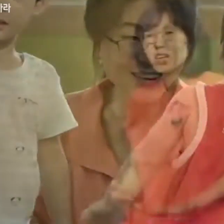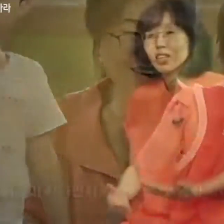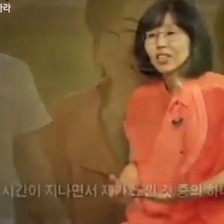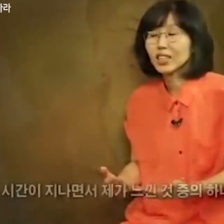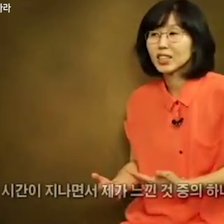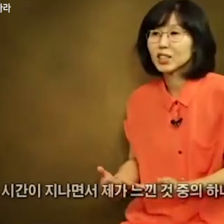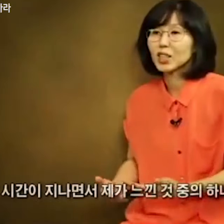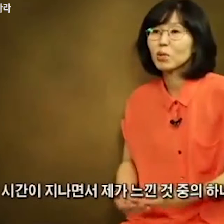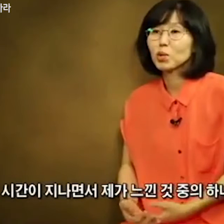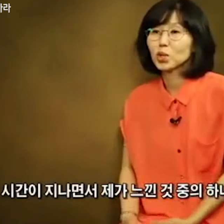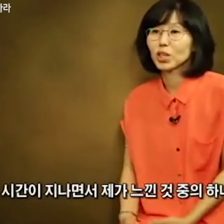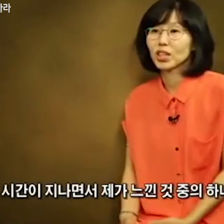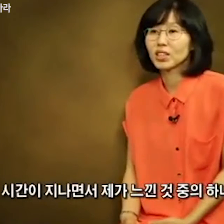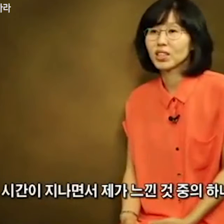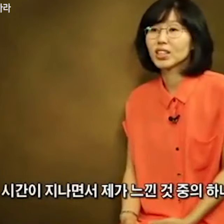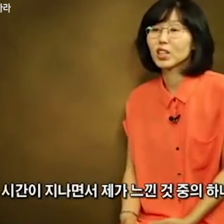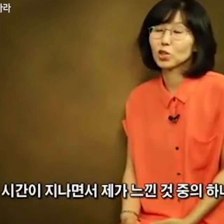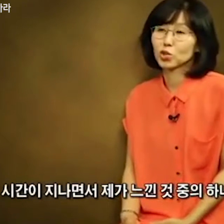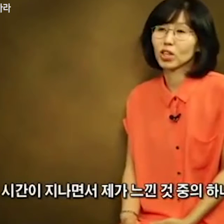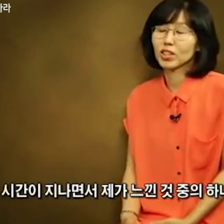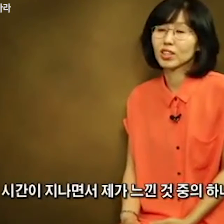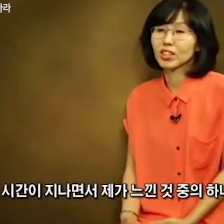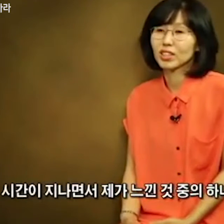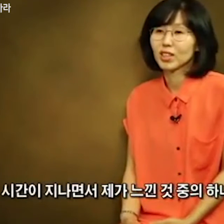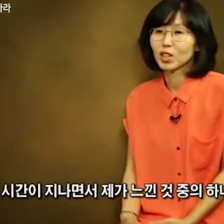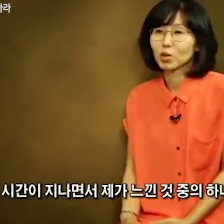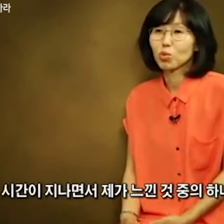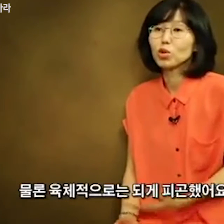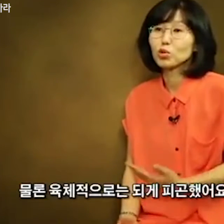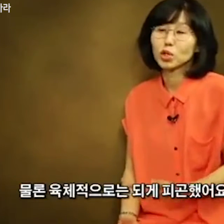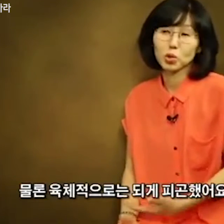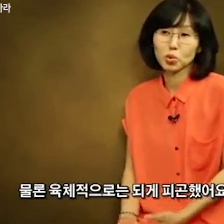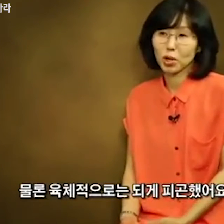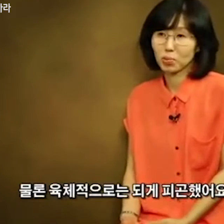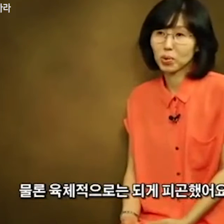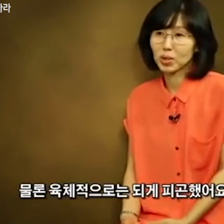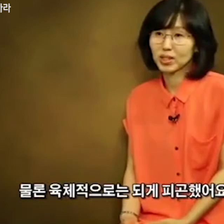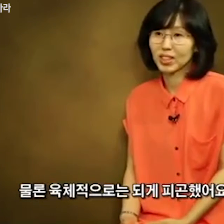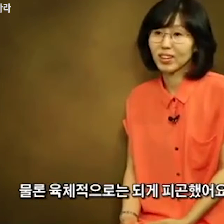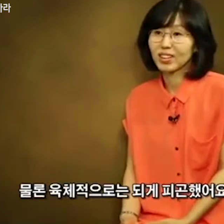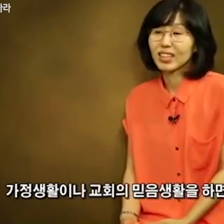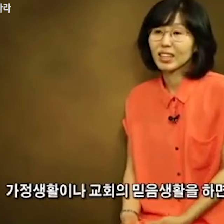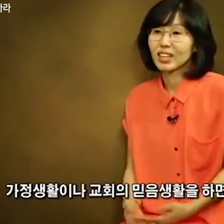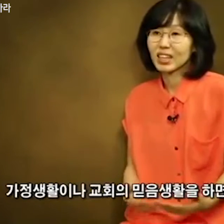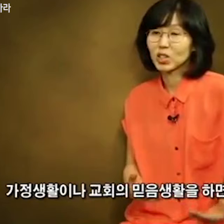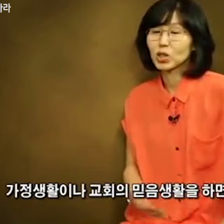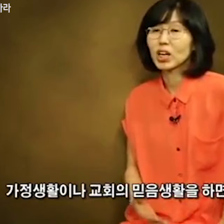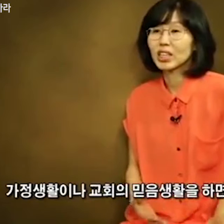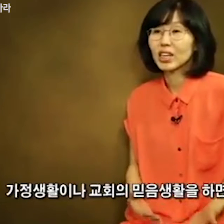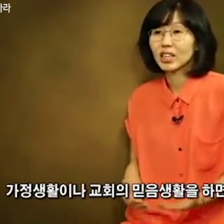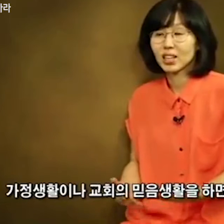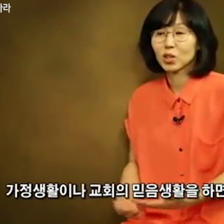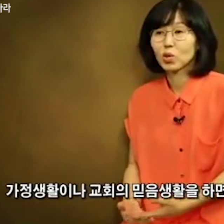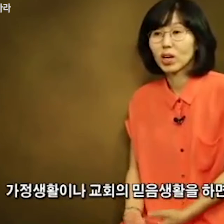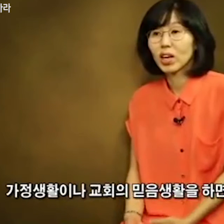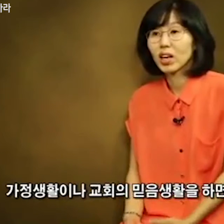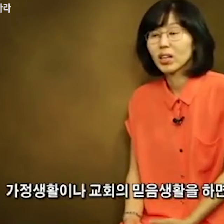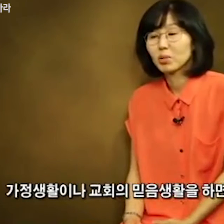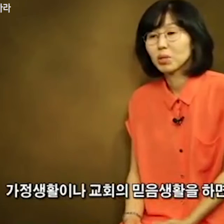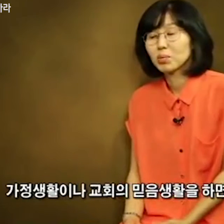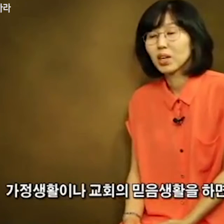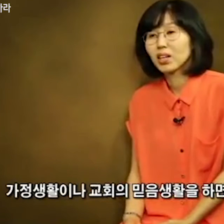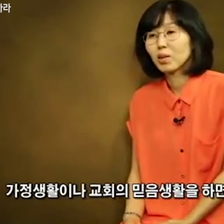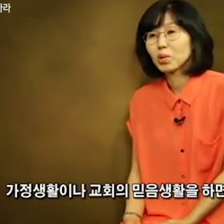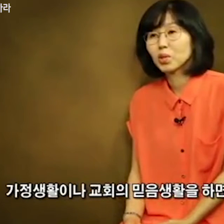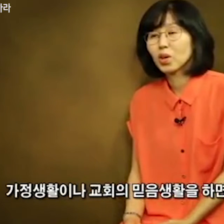시간이 이렇게 지나면서 제가 이제 느낀 것 중에 하나는, 물론 육체적으로는 되게 피곤했어요. 그러니까 가정생활이나 다른 교회 믿음